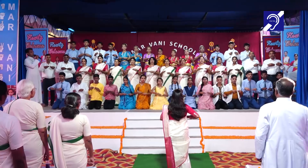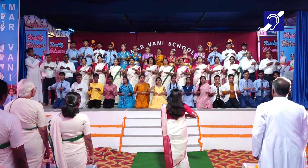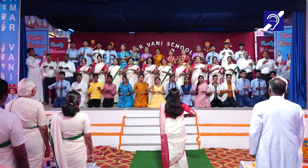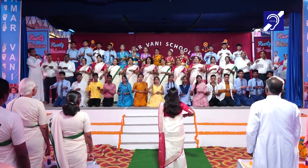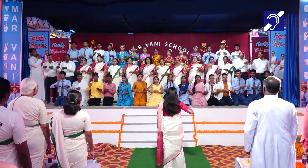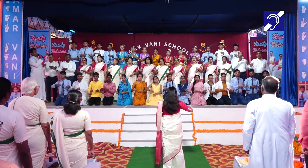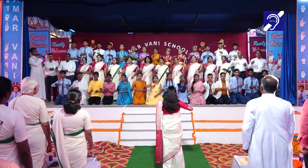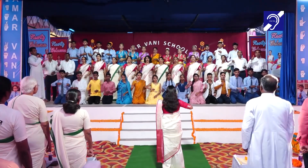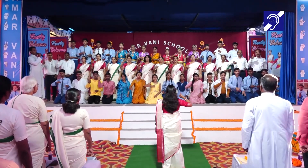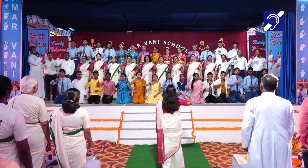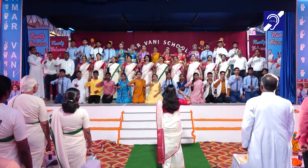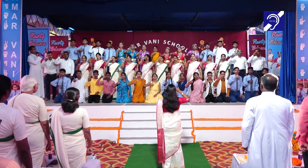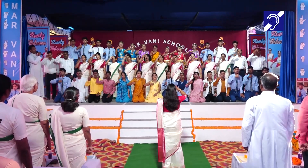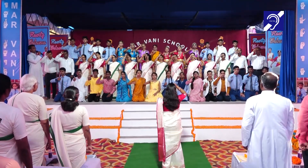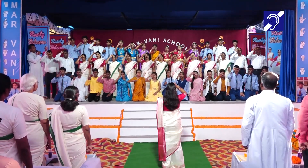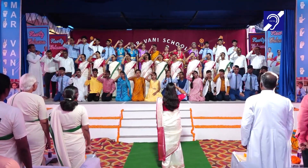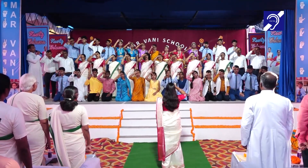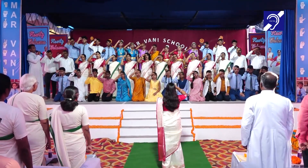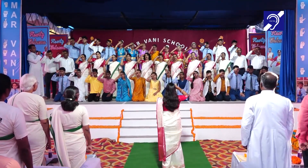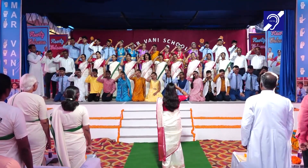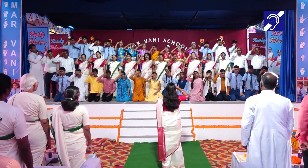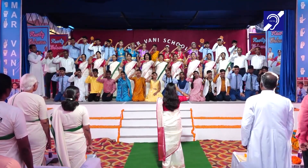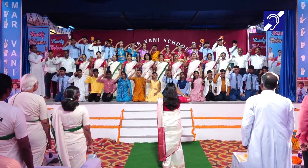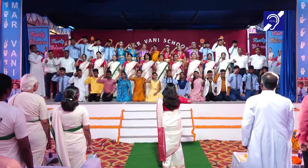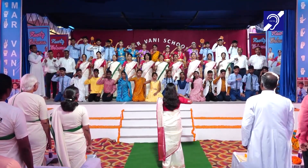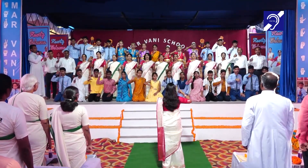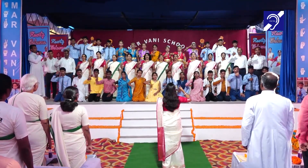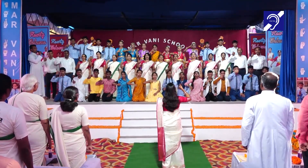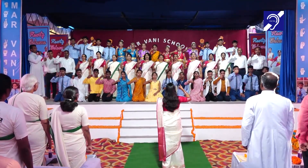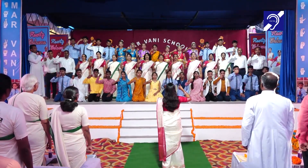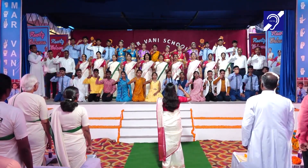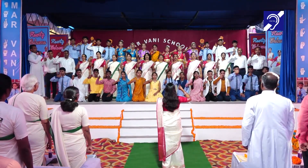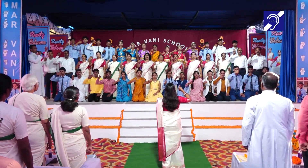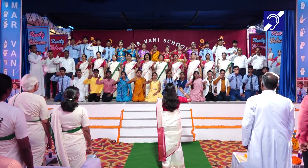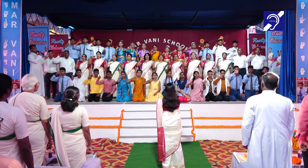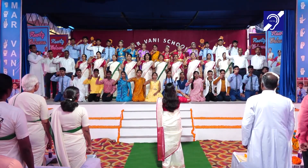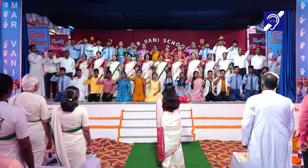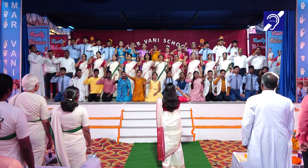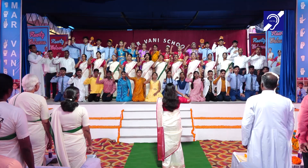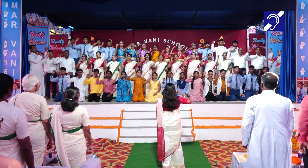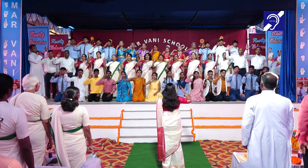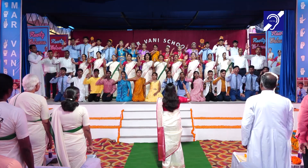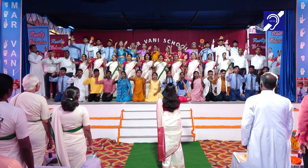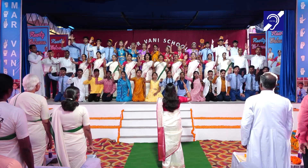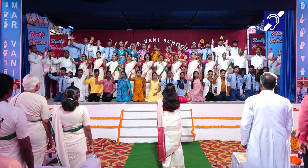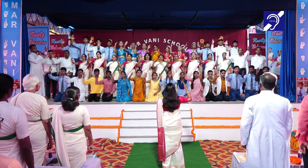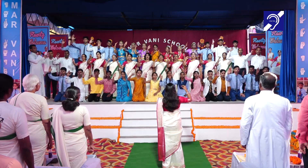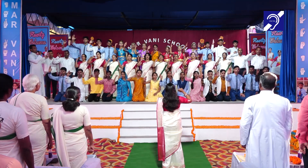मंगलदायक जय हे भारत भाग्य विधाता। जय हे